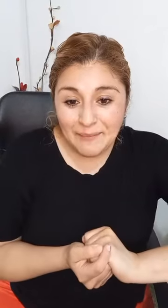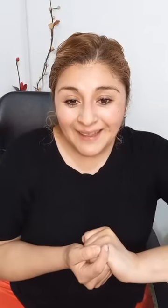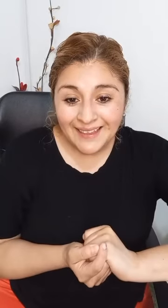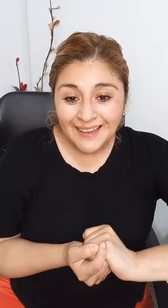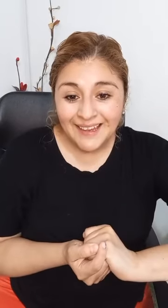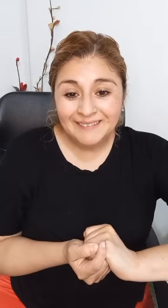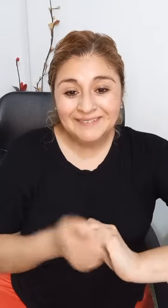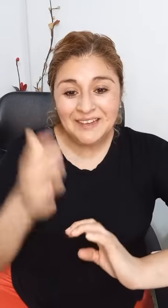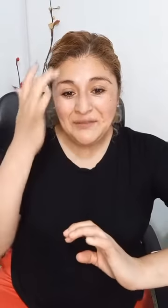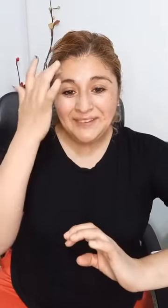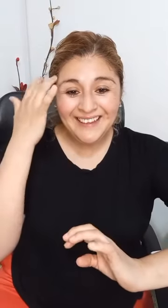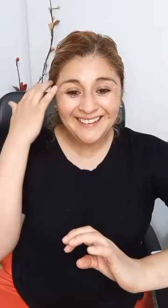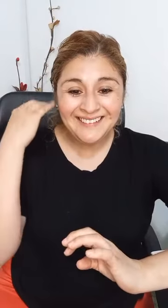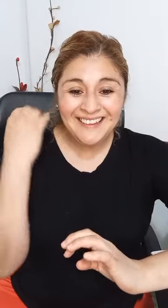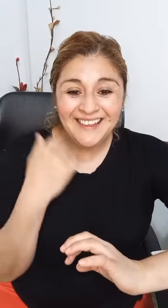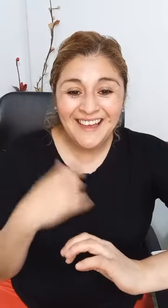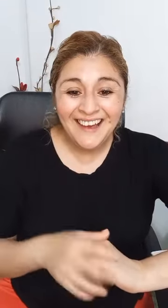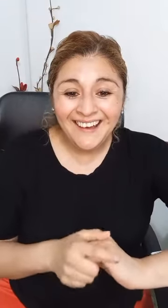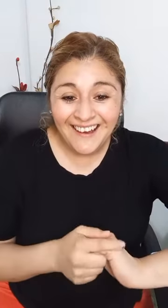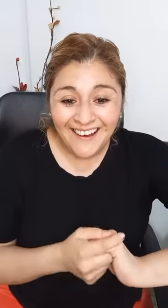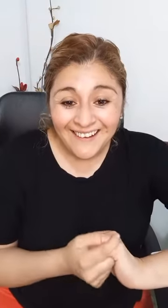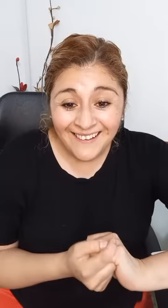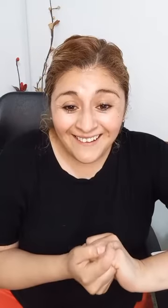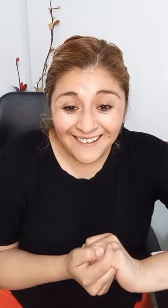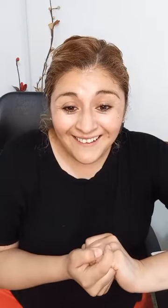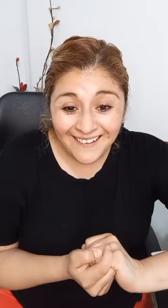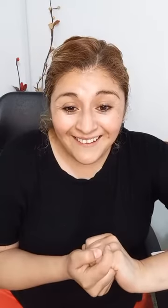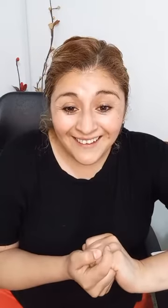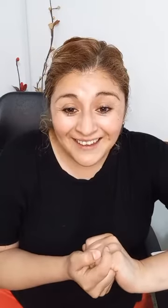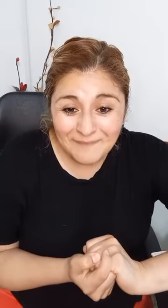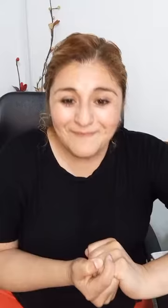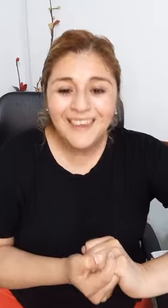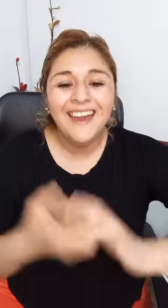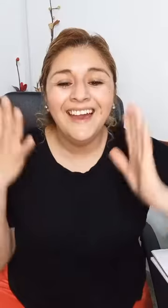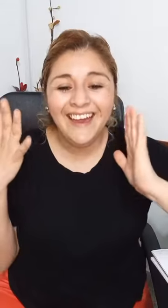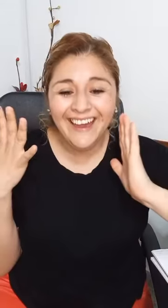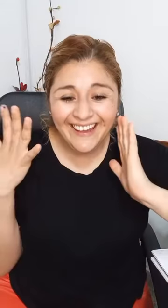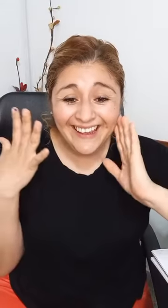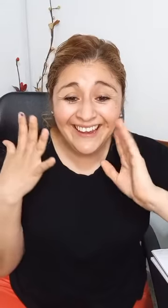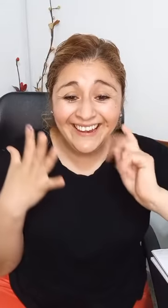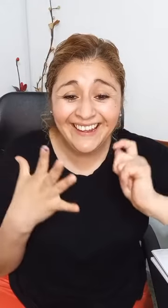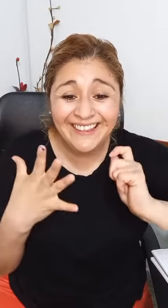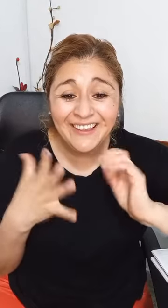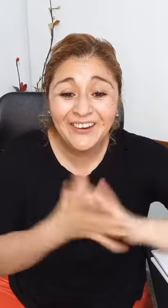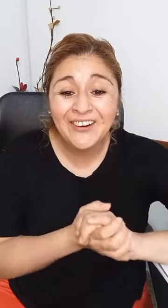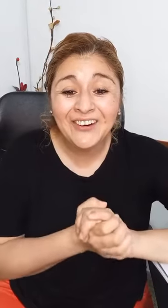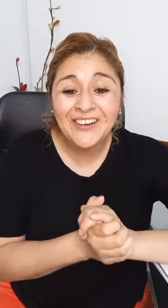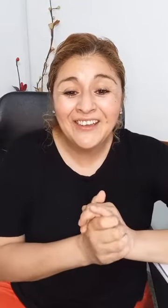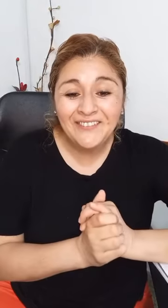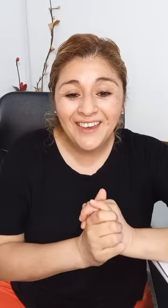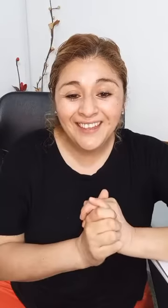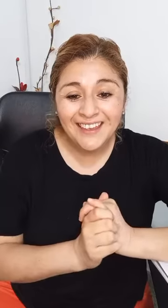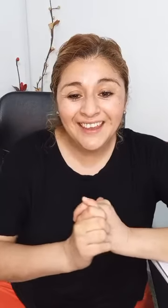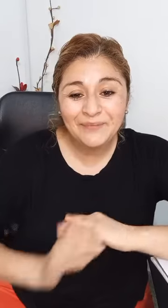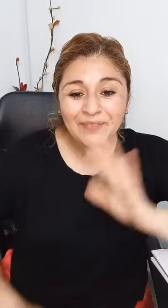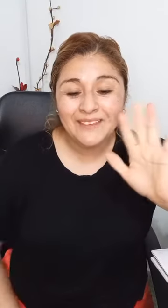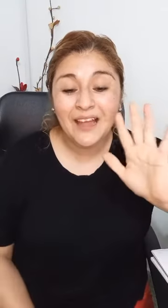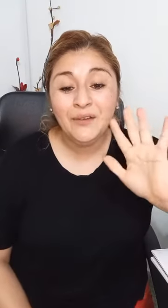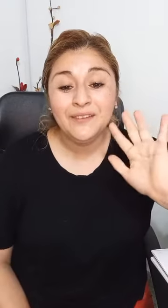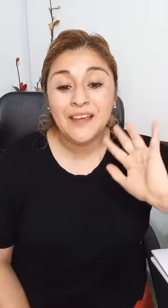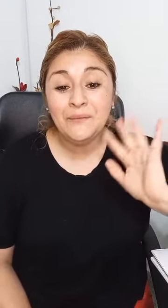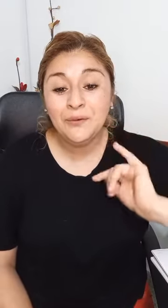Hola, Mati. ¿Cómo estás? ¡Ay! ¡Bien! ¡Qué lindo! Betty.